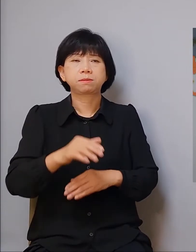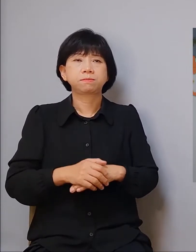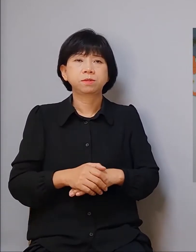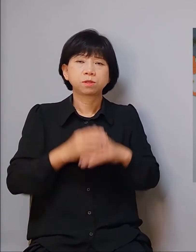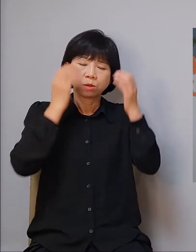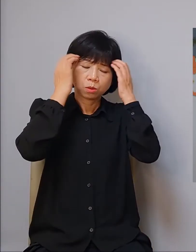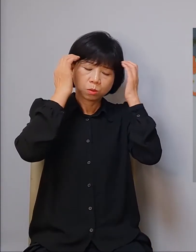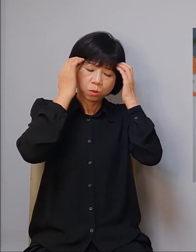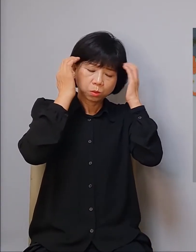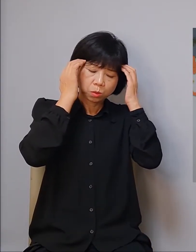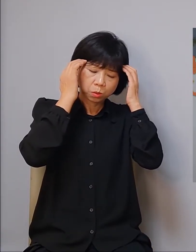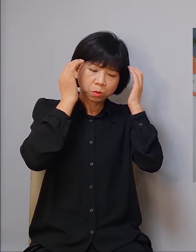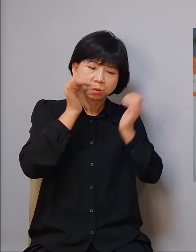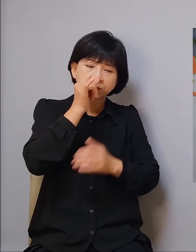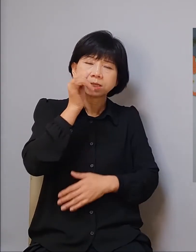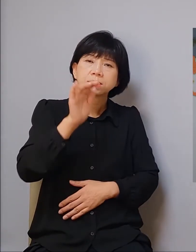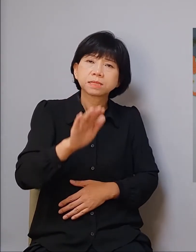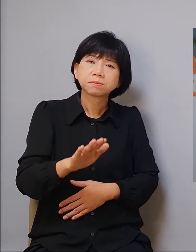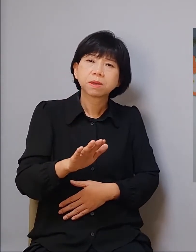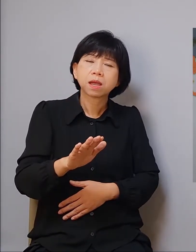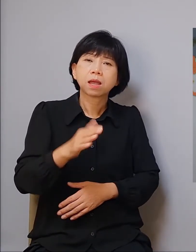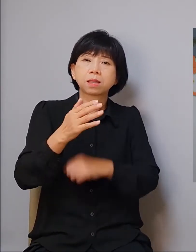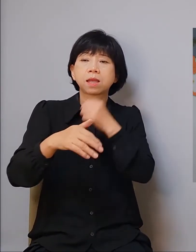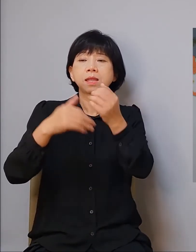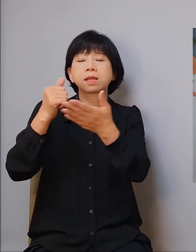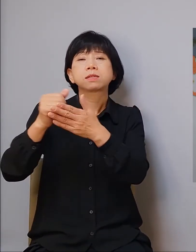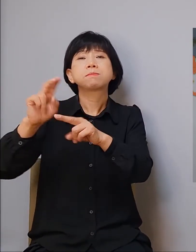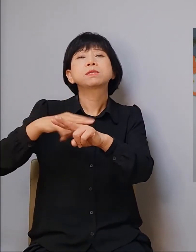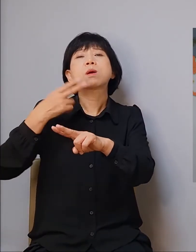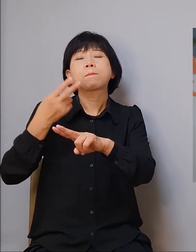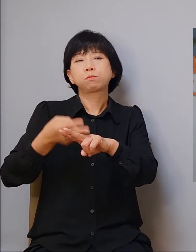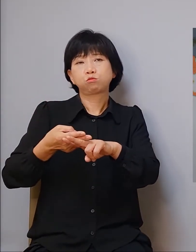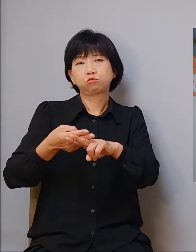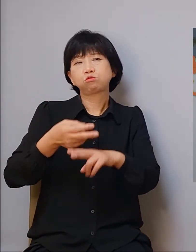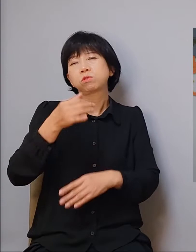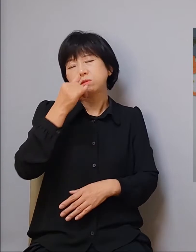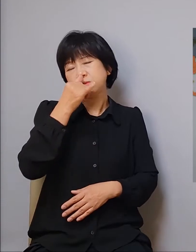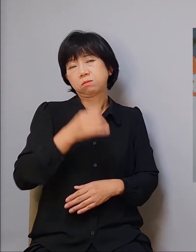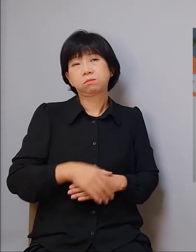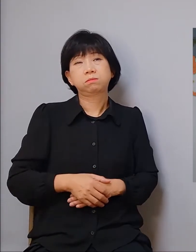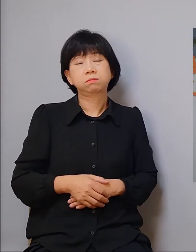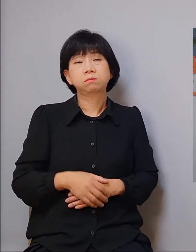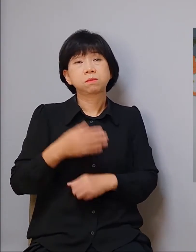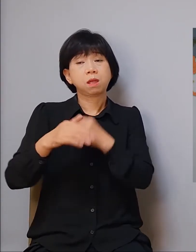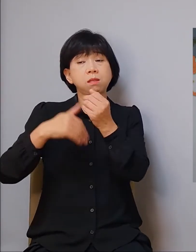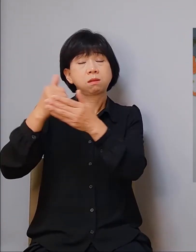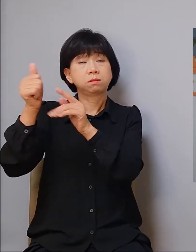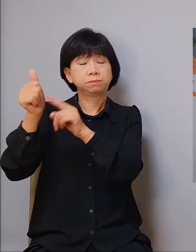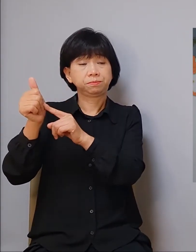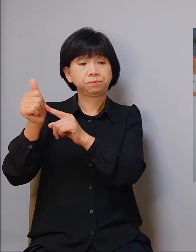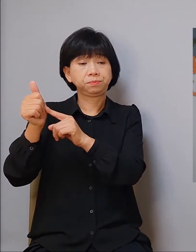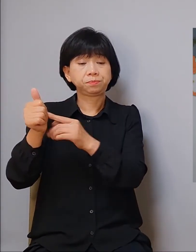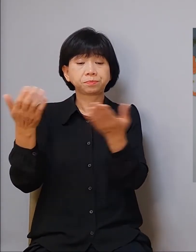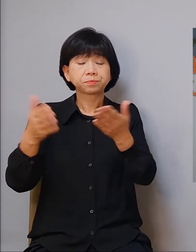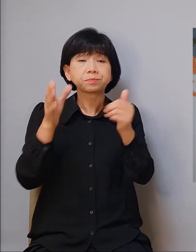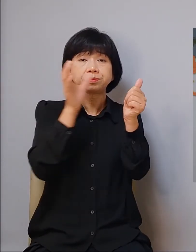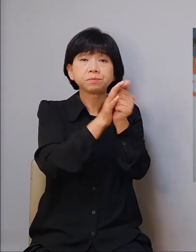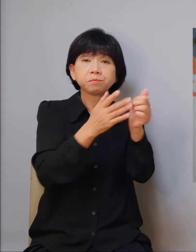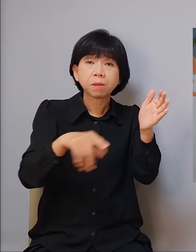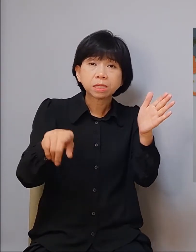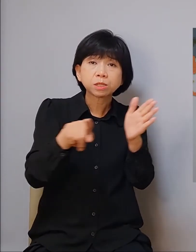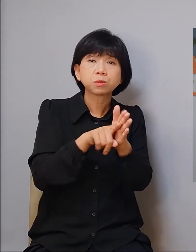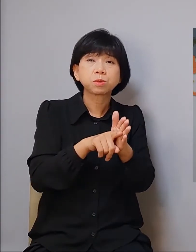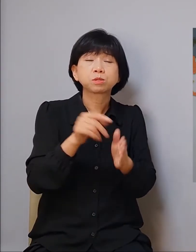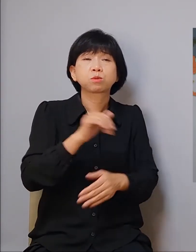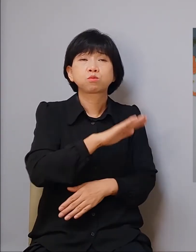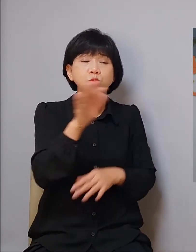고통스러워도 우리에게 주시는 하나님의 선물이라는 거예요. 하나님은 종종 사역을 맡기시기 위해서